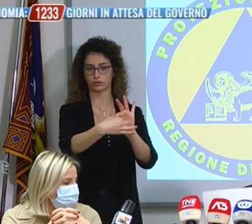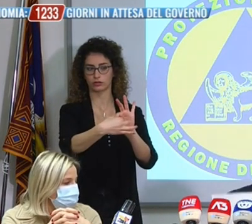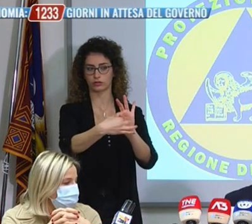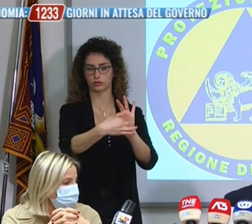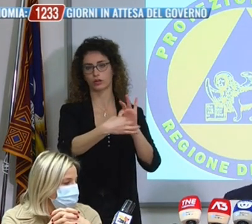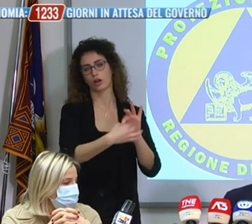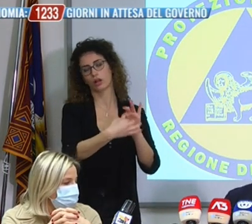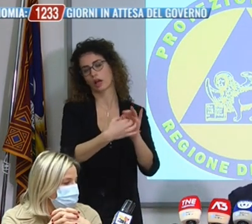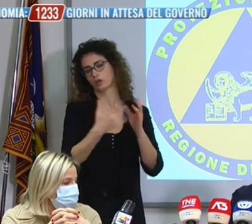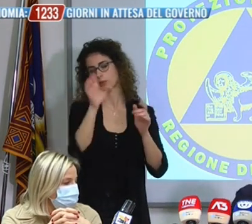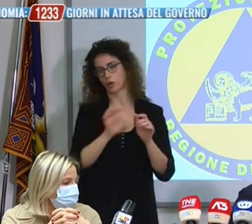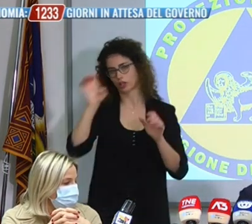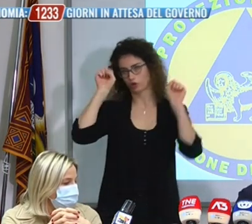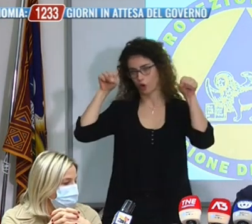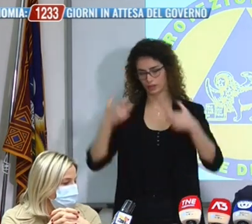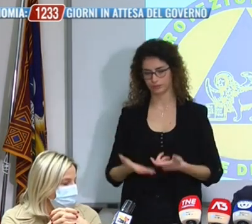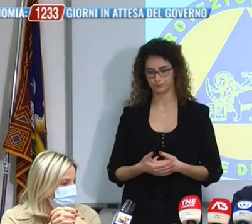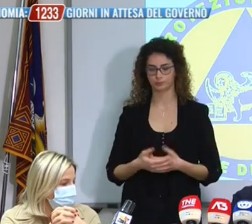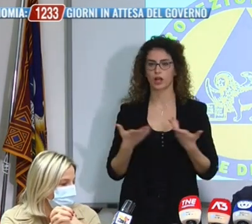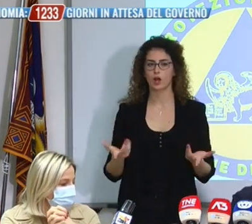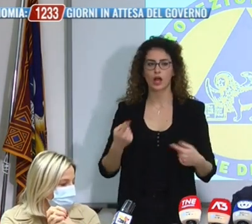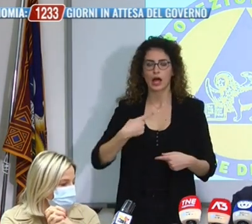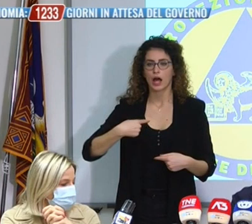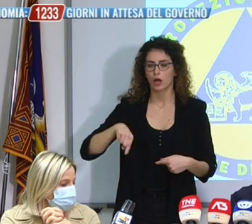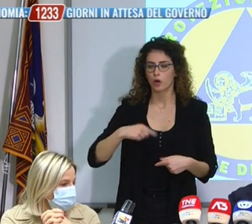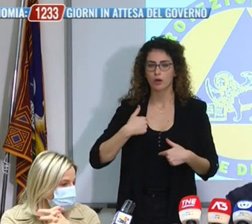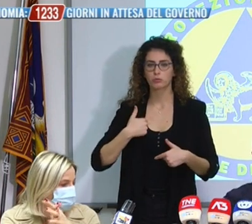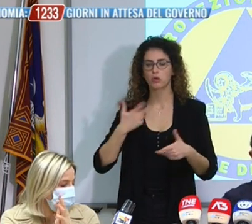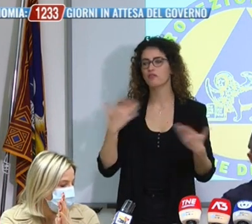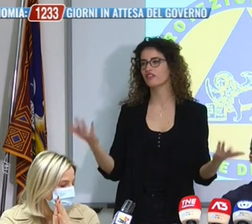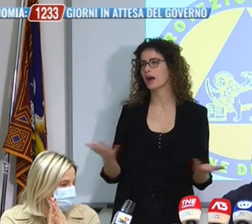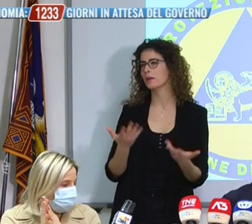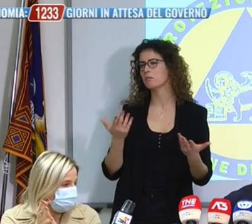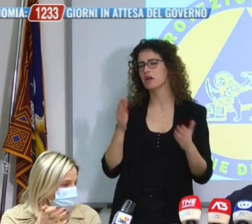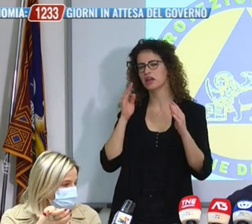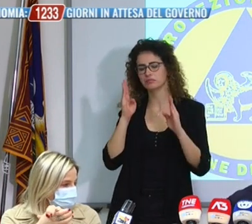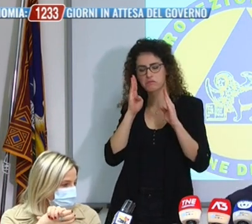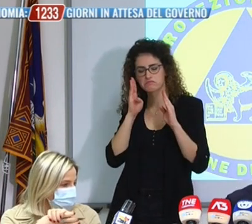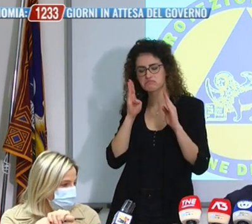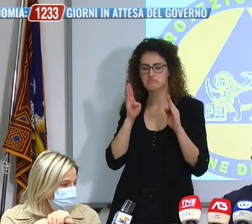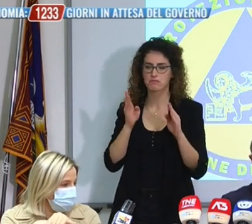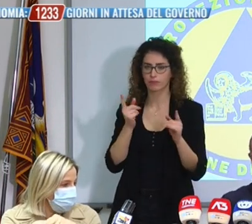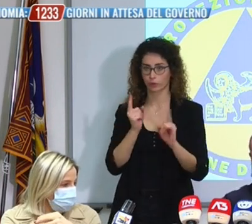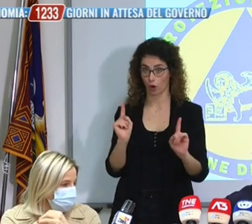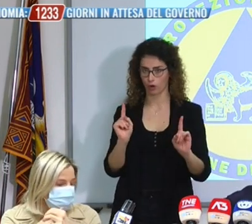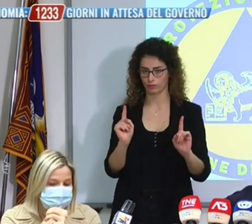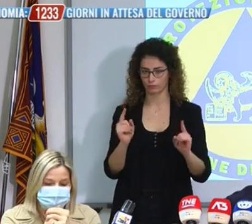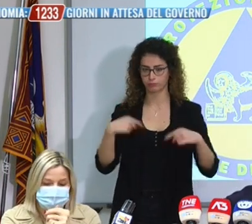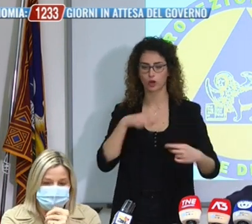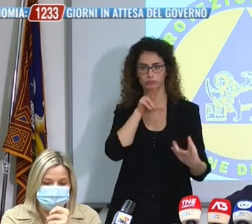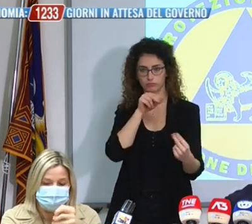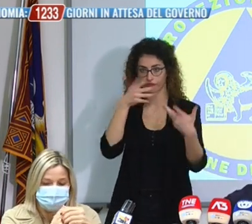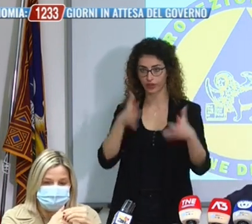a livello veneto. Guardate, noi non possiamo abbassare la guardia, tant'è vero che oggi abbiamo discusso, si è